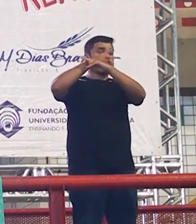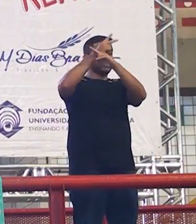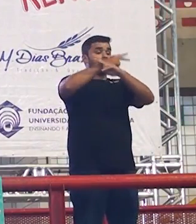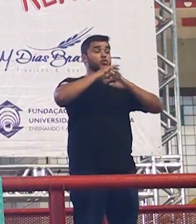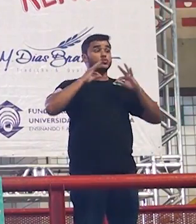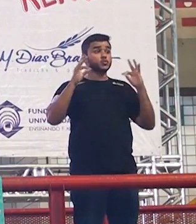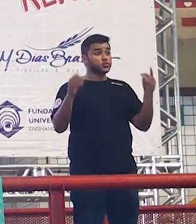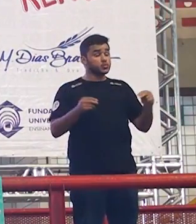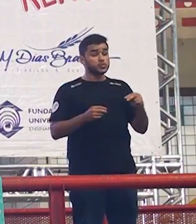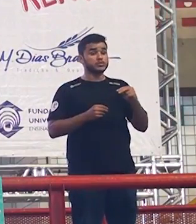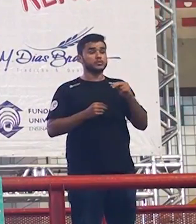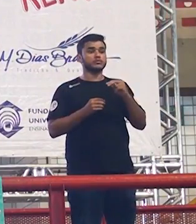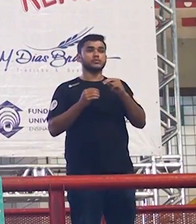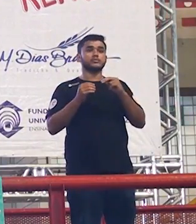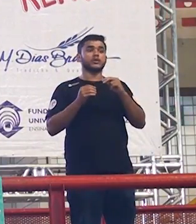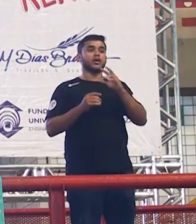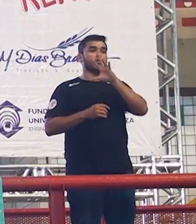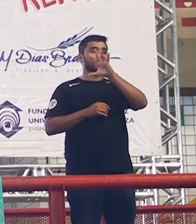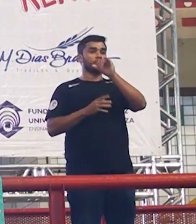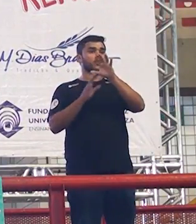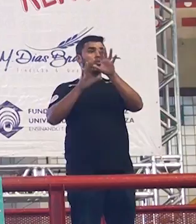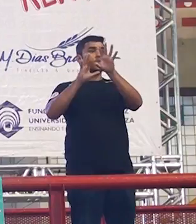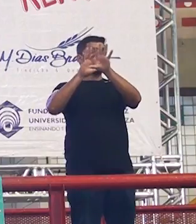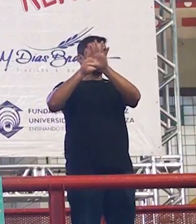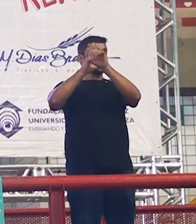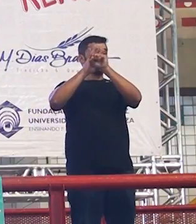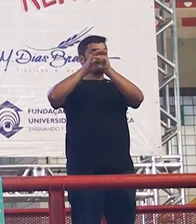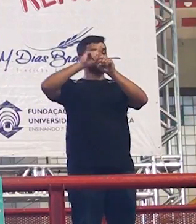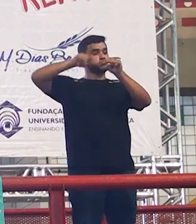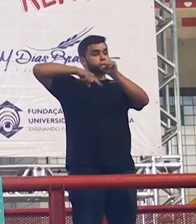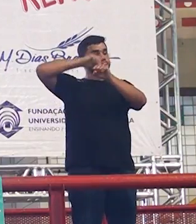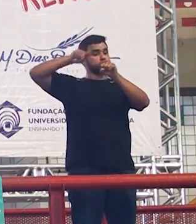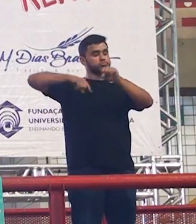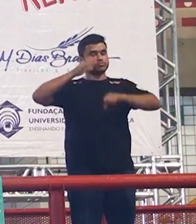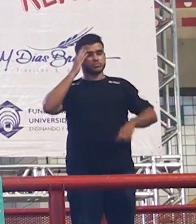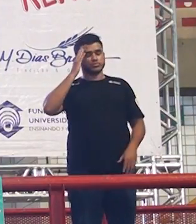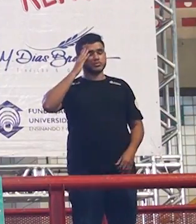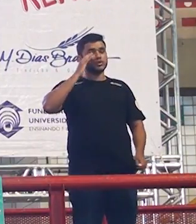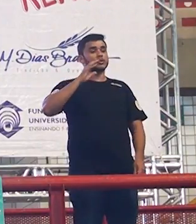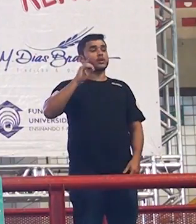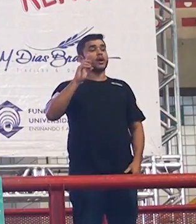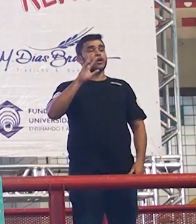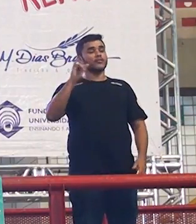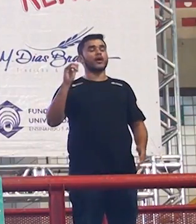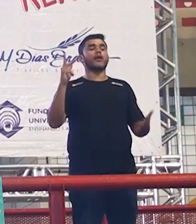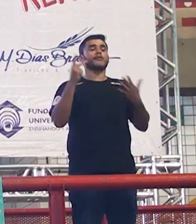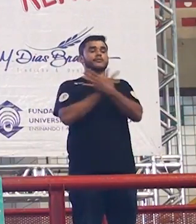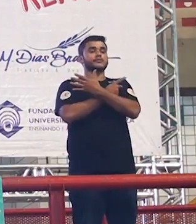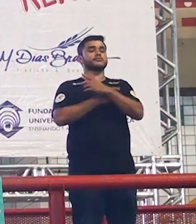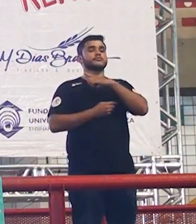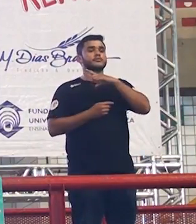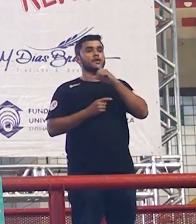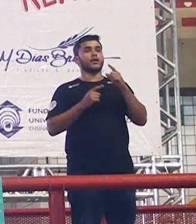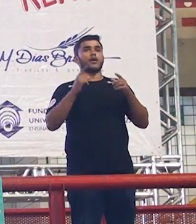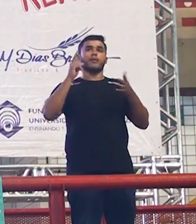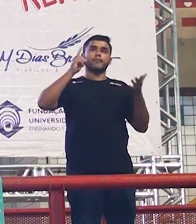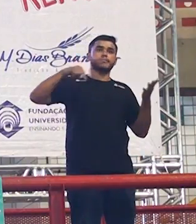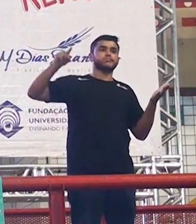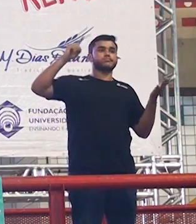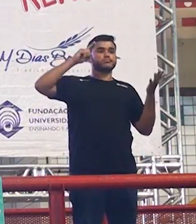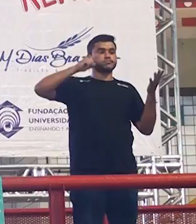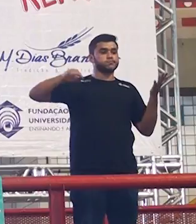o ar atmosférico colidem contra essas pás, contra essas hélices, e fazem as hélices